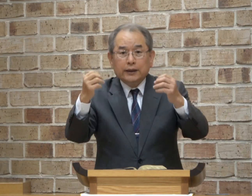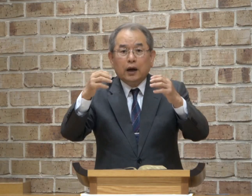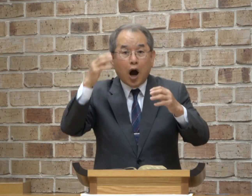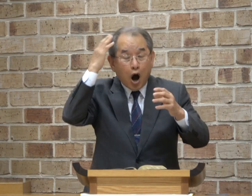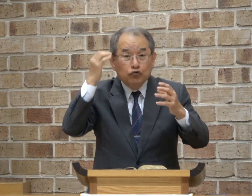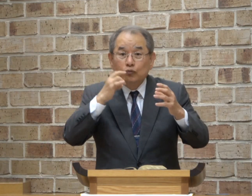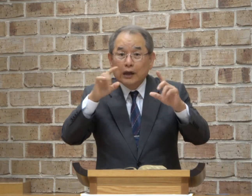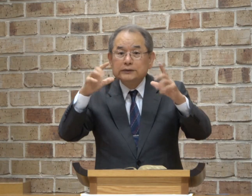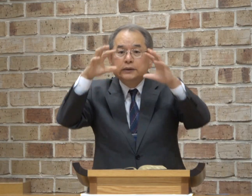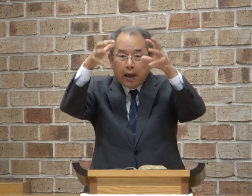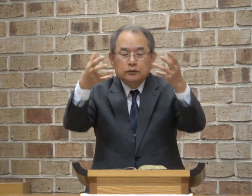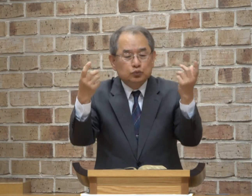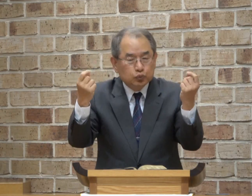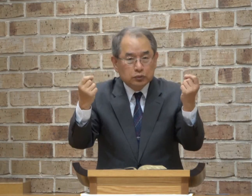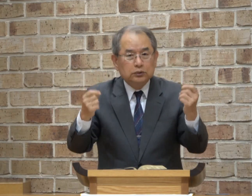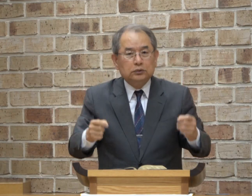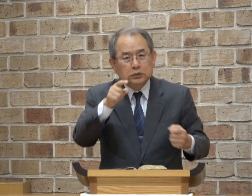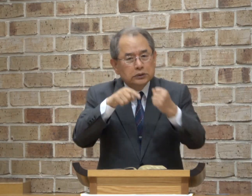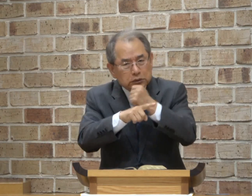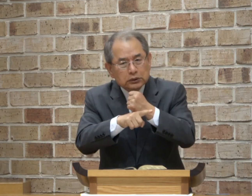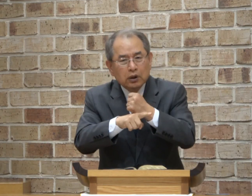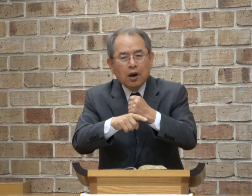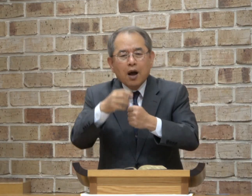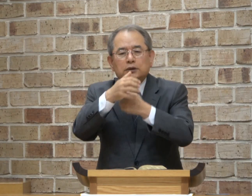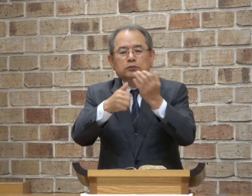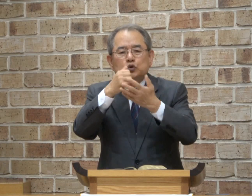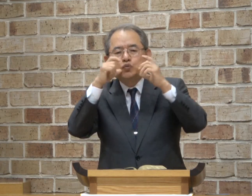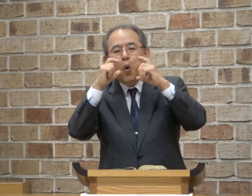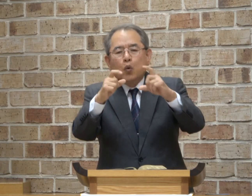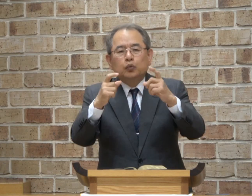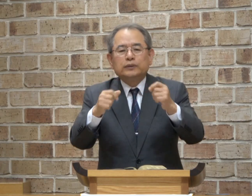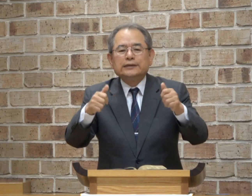그런 것들이 많이 있습니다. 한국뿐만 아니라 세계에서도